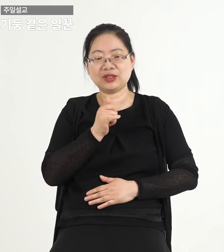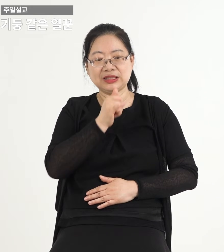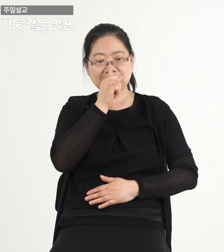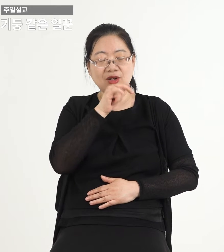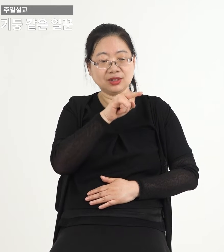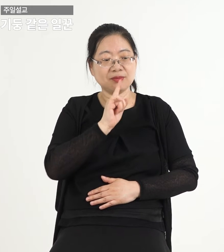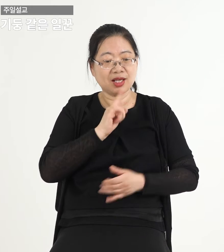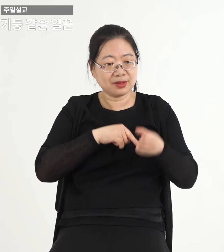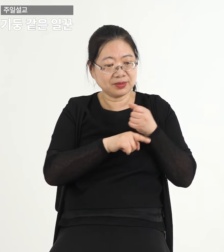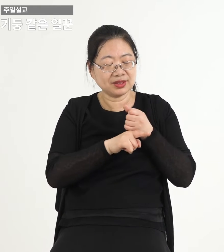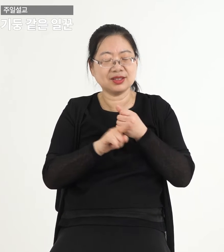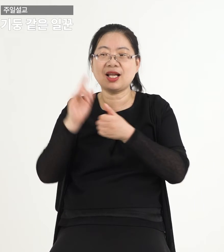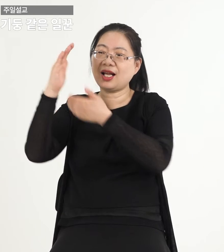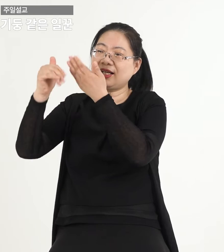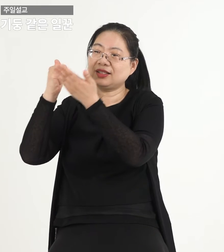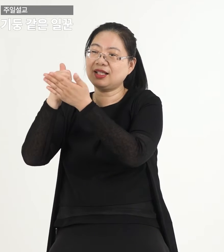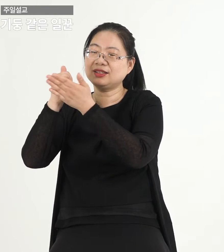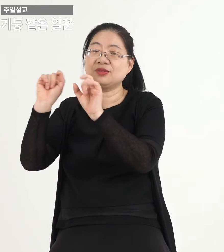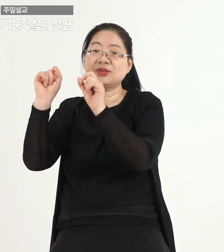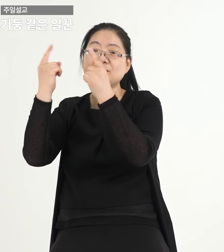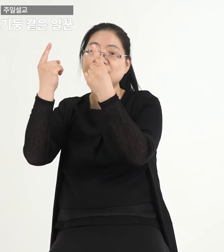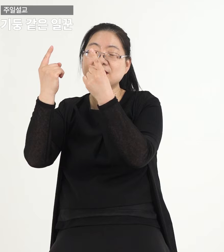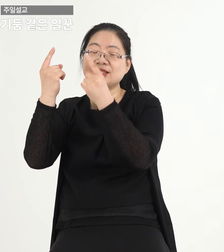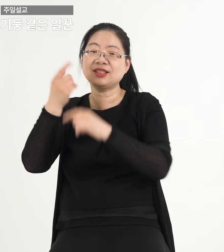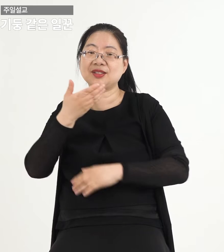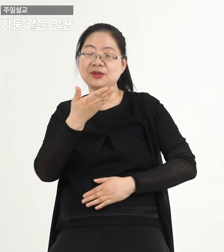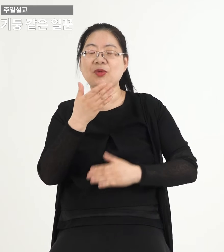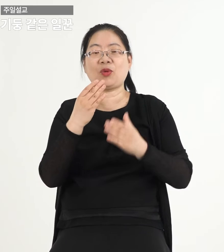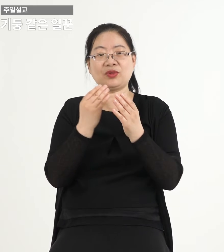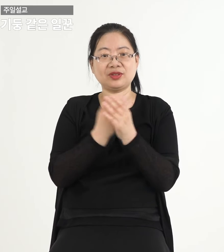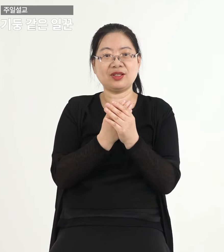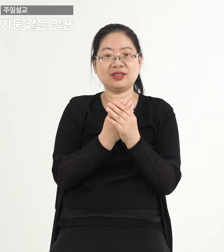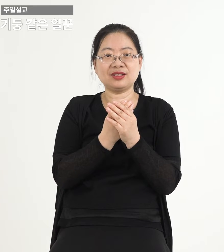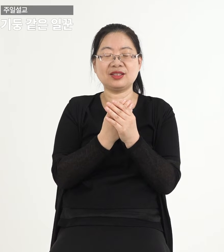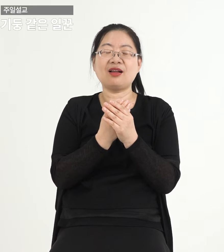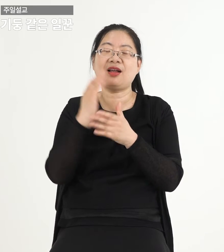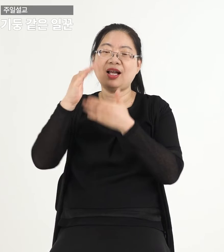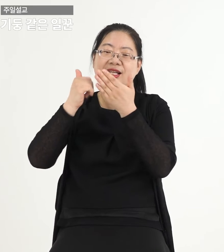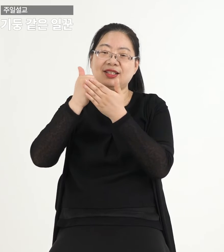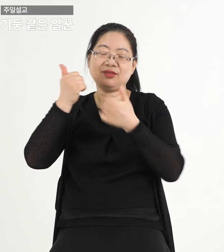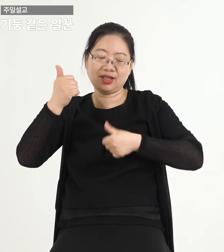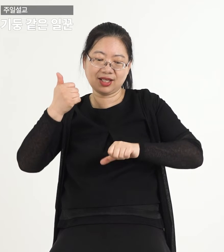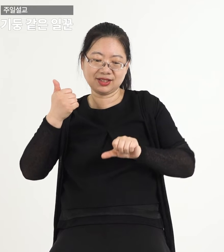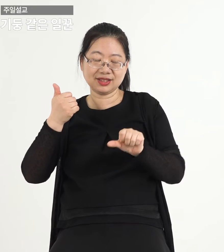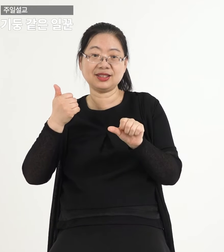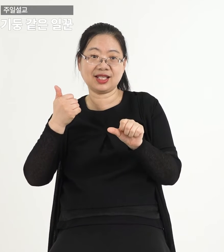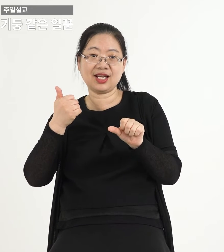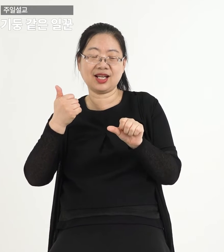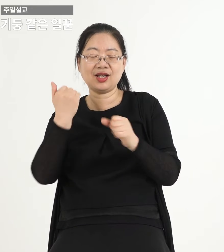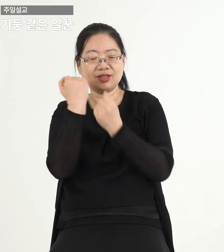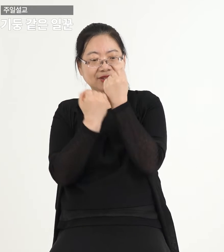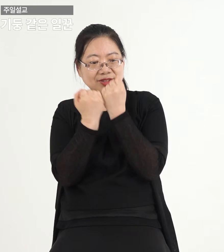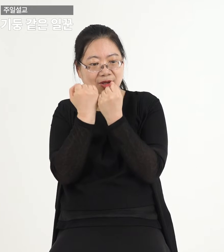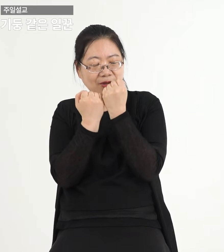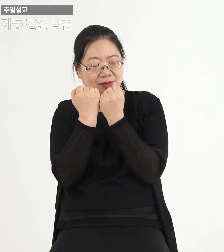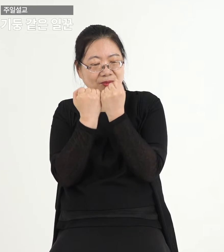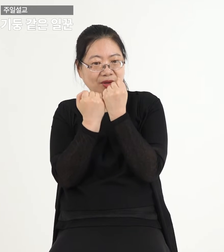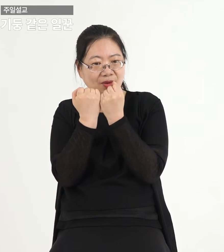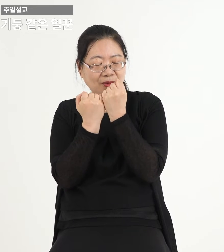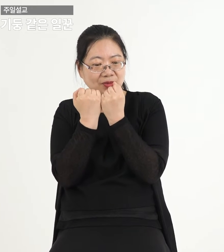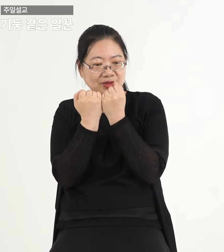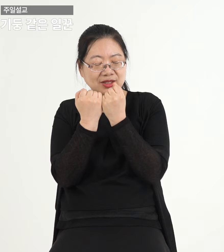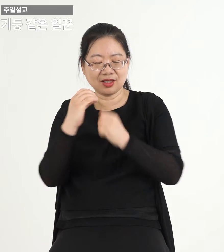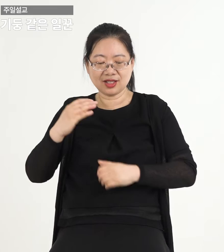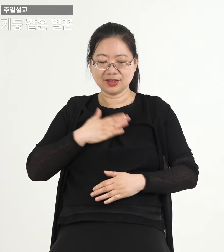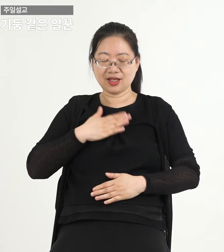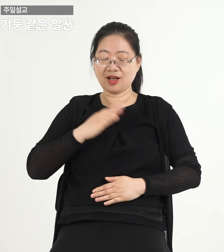하나님이시면서 예수님은 또한 동시에 그분의 온전한 아들이라는 설명과 내용을 이